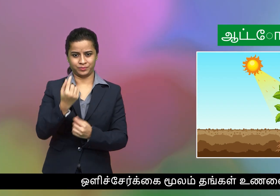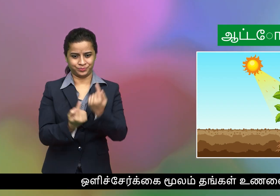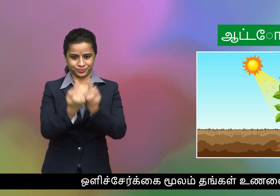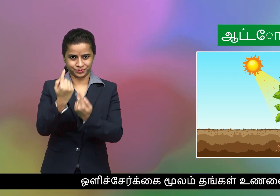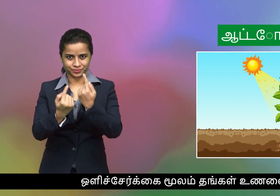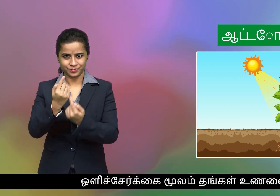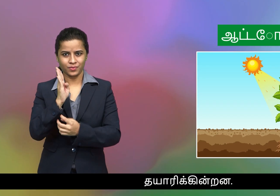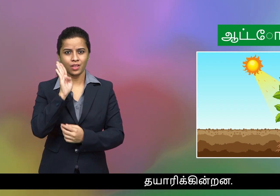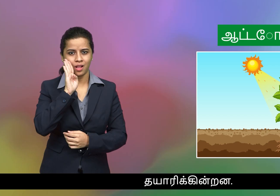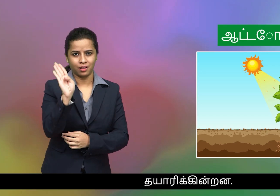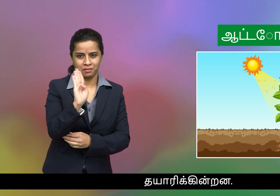தங்கள் உணவை தயாரிக்கின்றன.